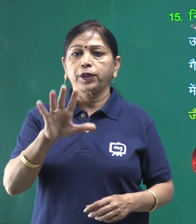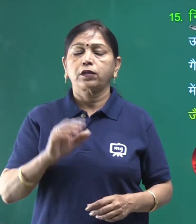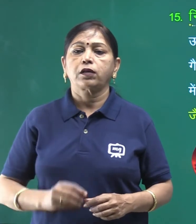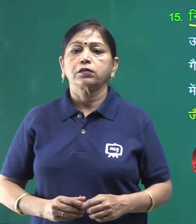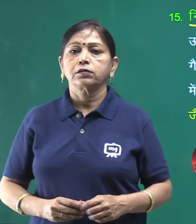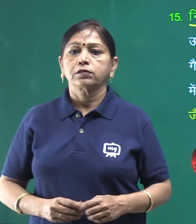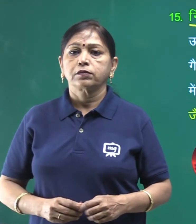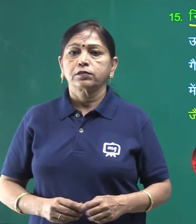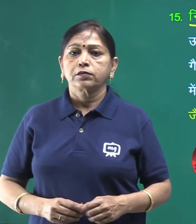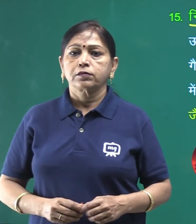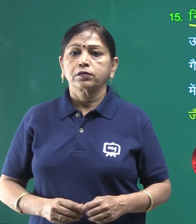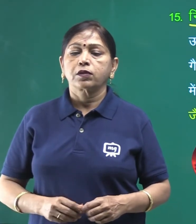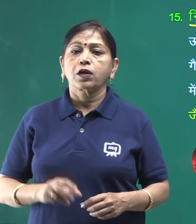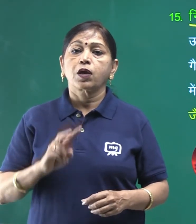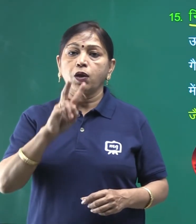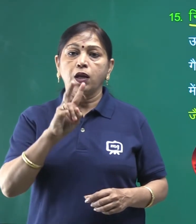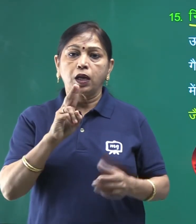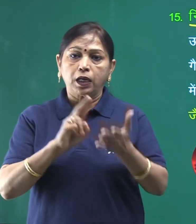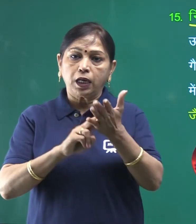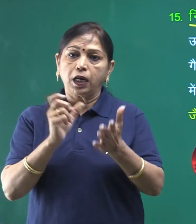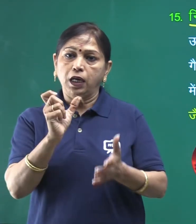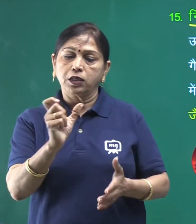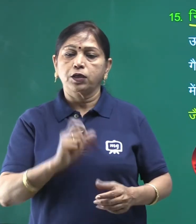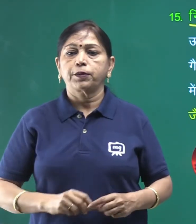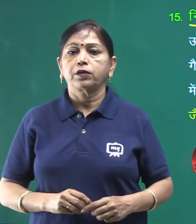15 निक्षेपण।